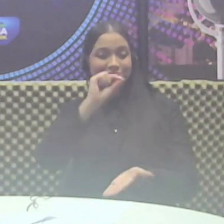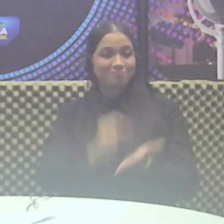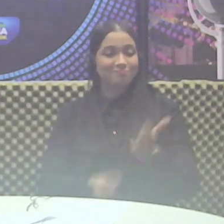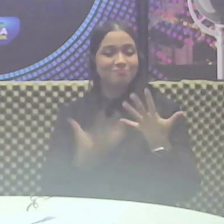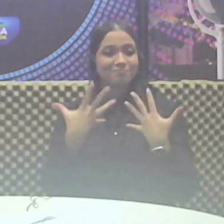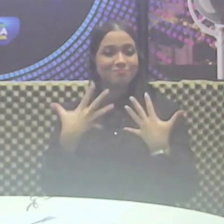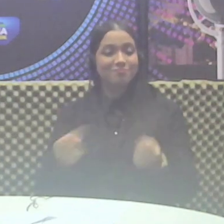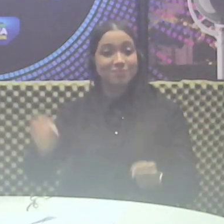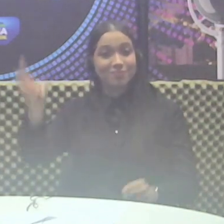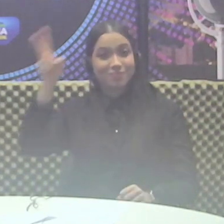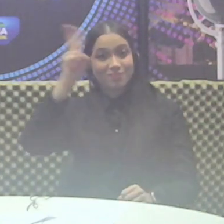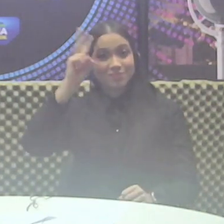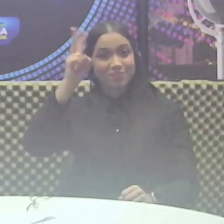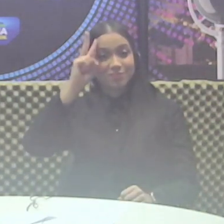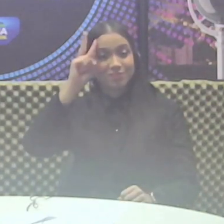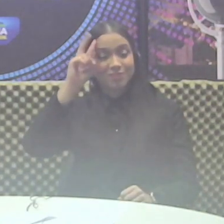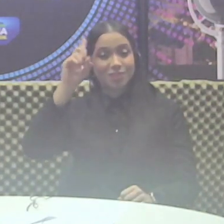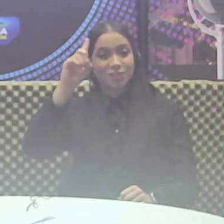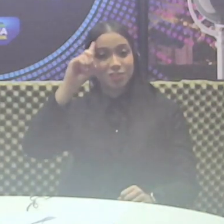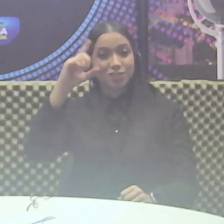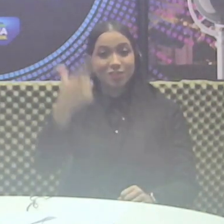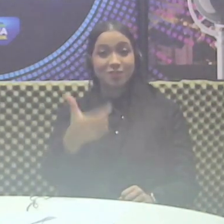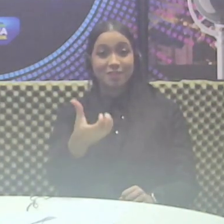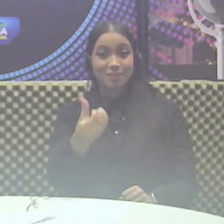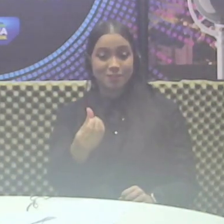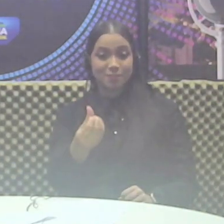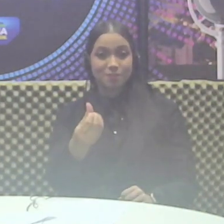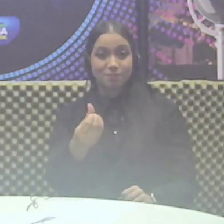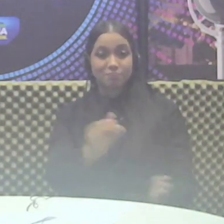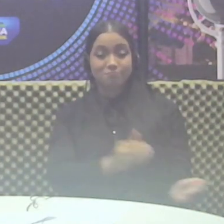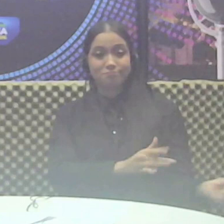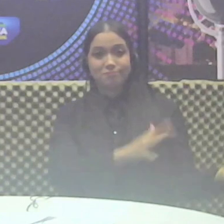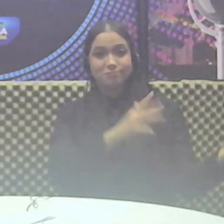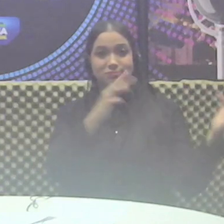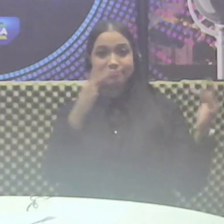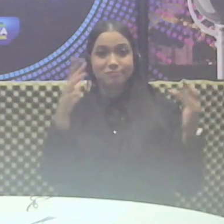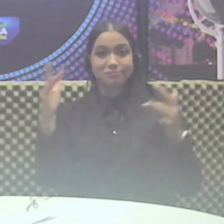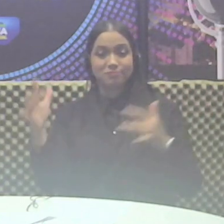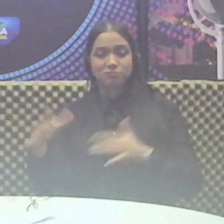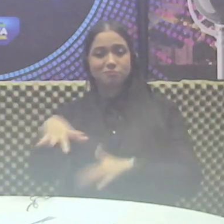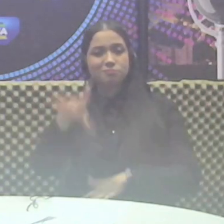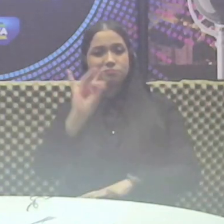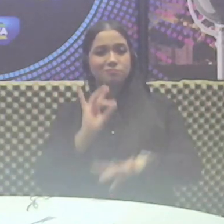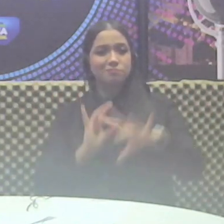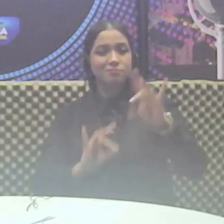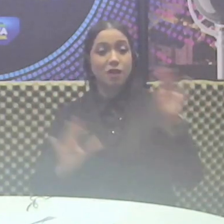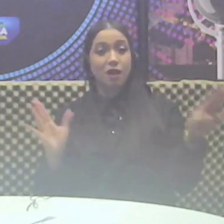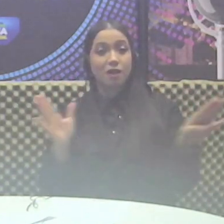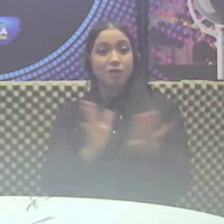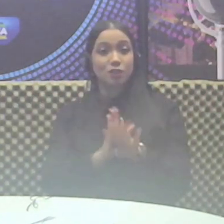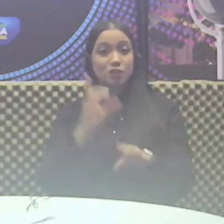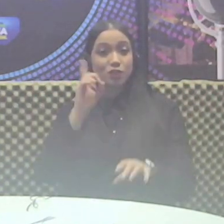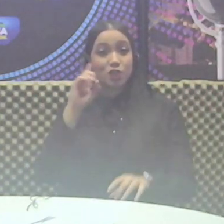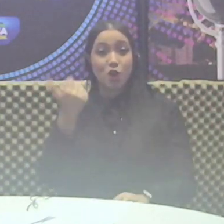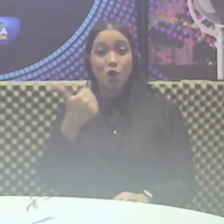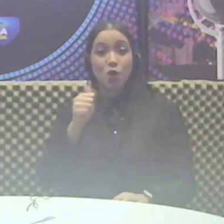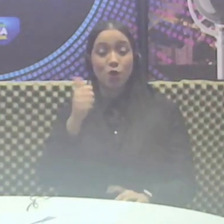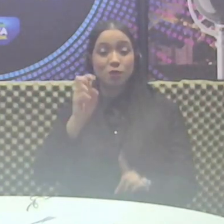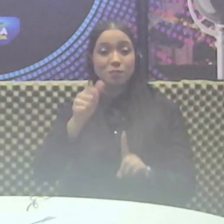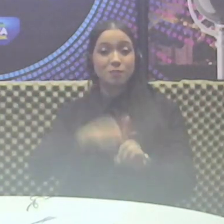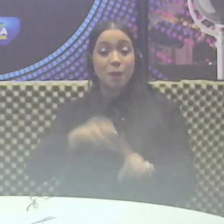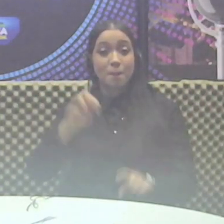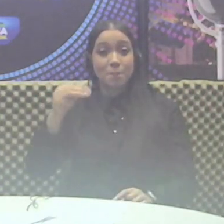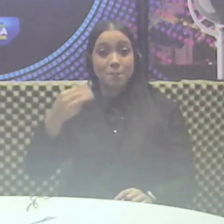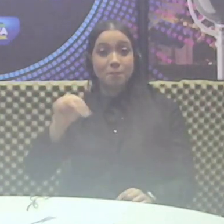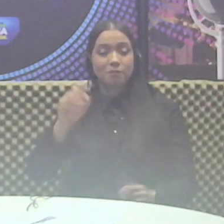a partir de segunda-feira, dia 26. O período para participar da seleção vai até o dia 11 de março e